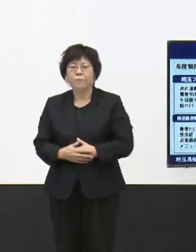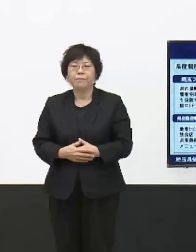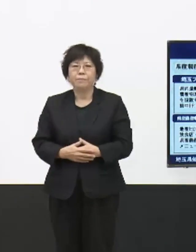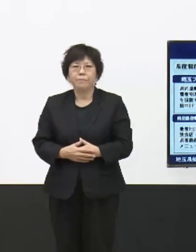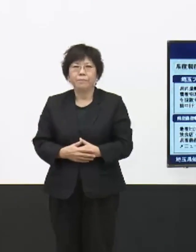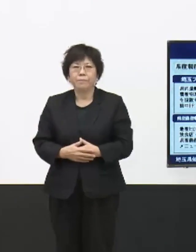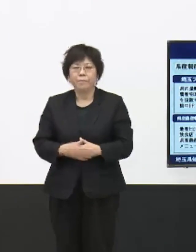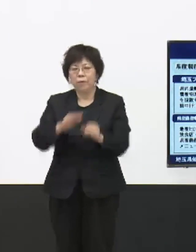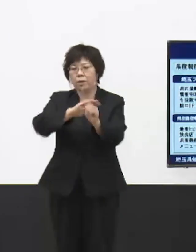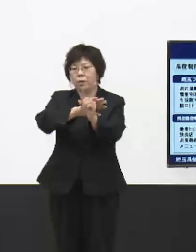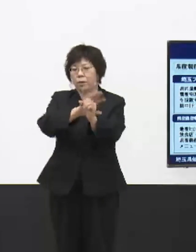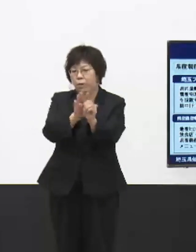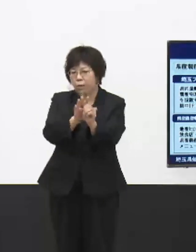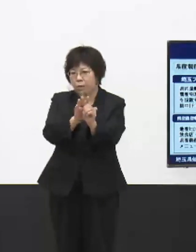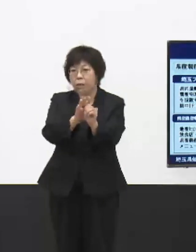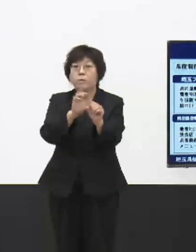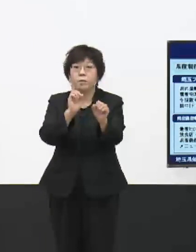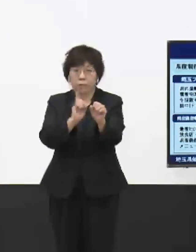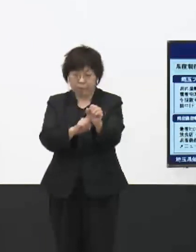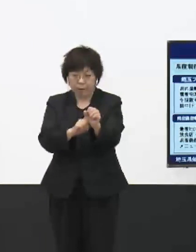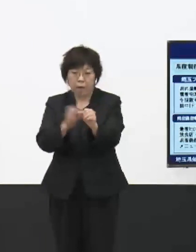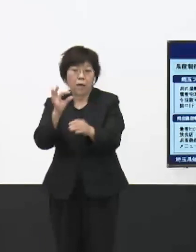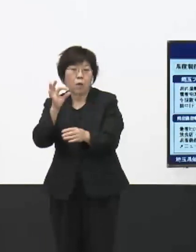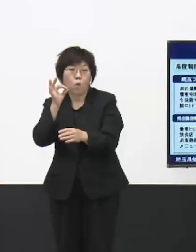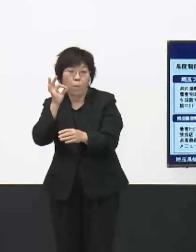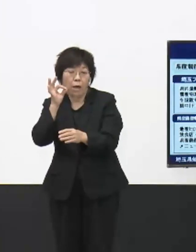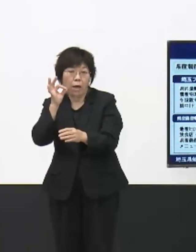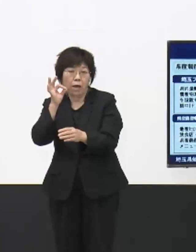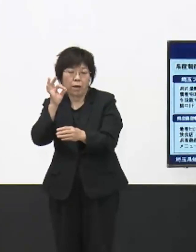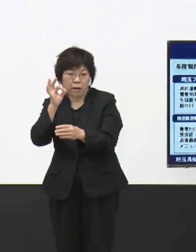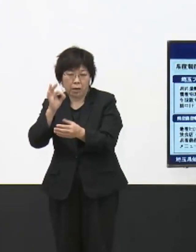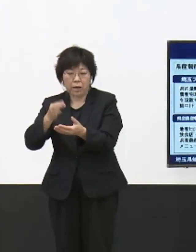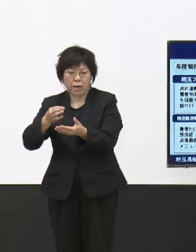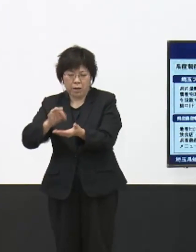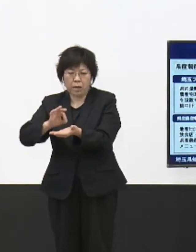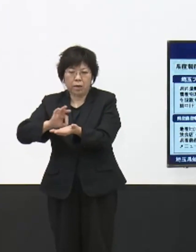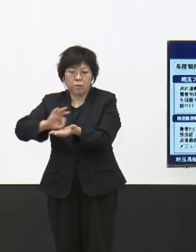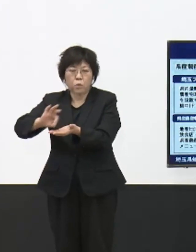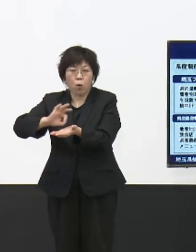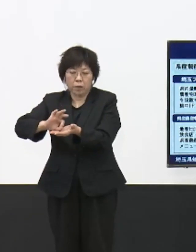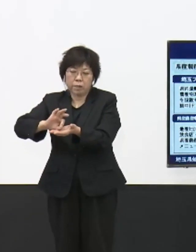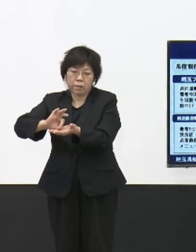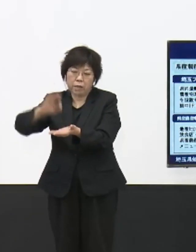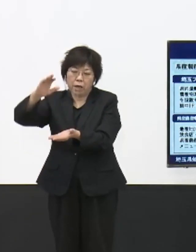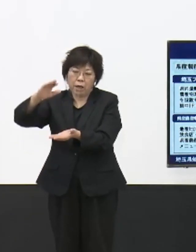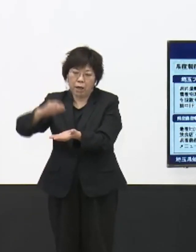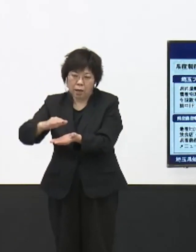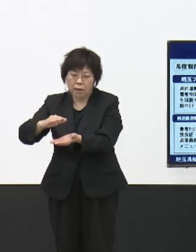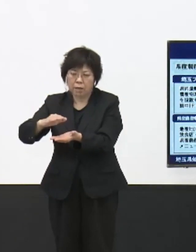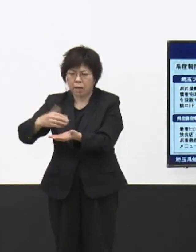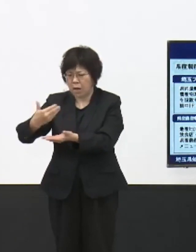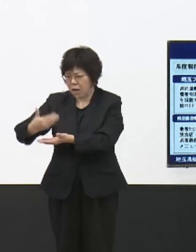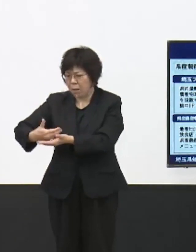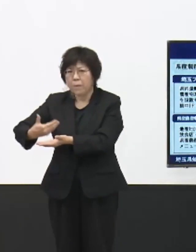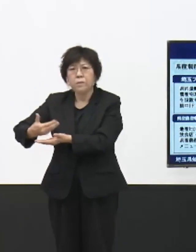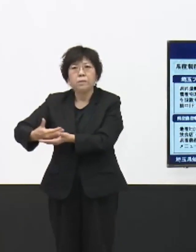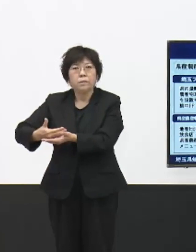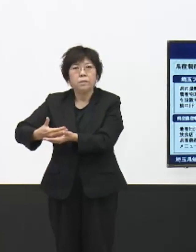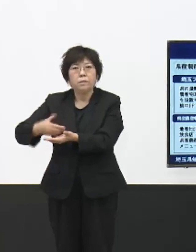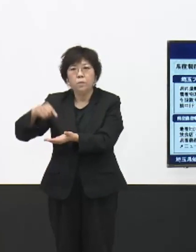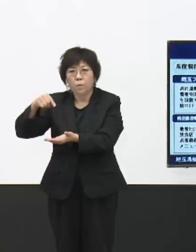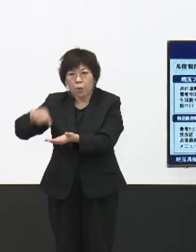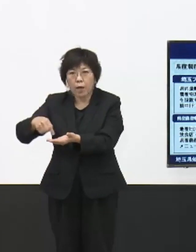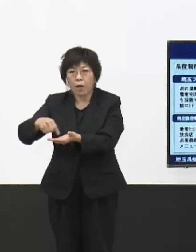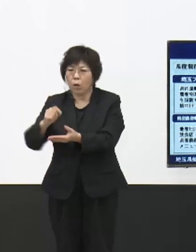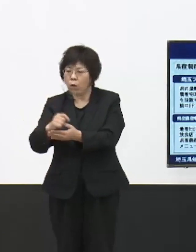米の消費を拡大し、県内の生産者を応援するための 県産米緊急応援キャン